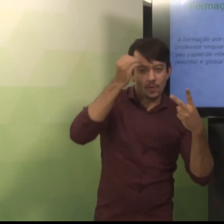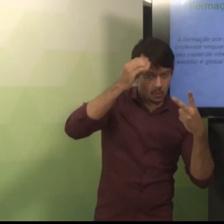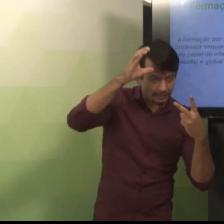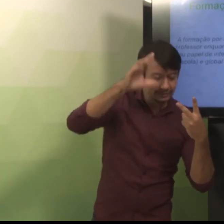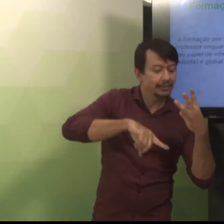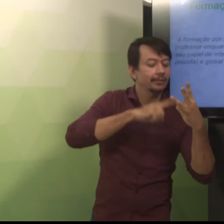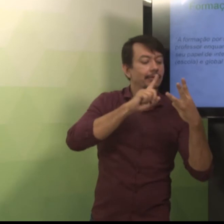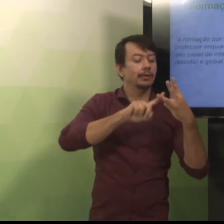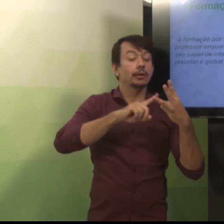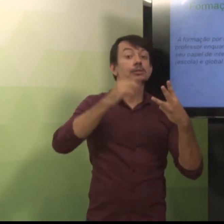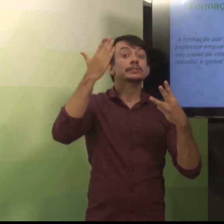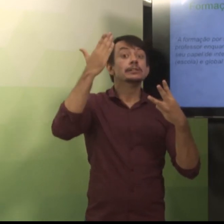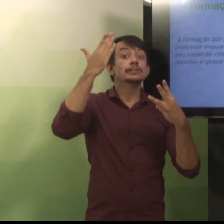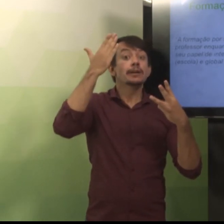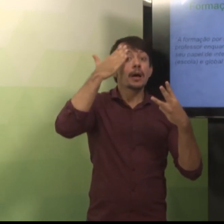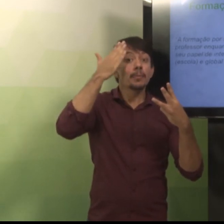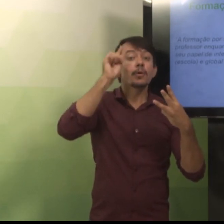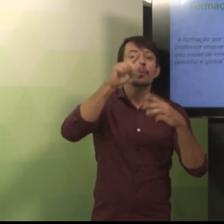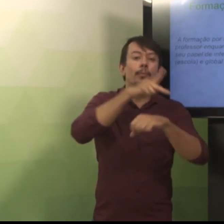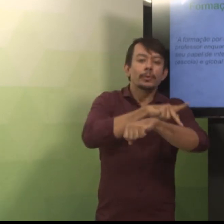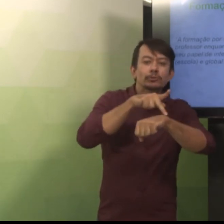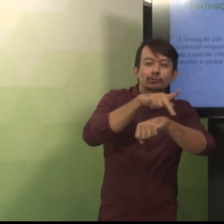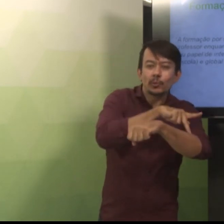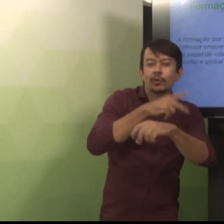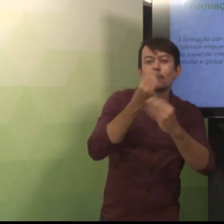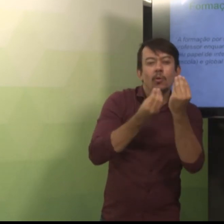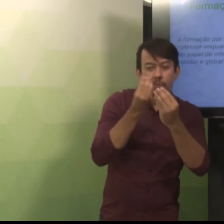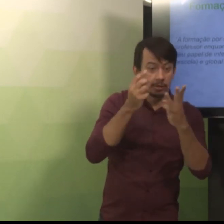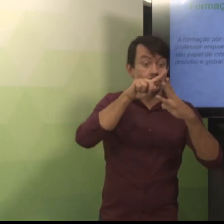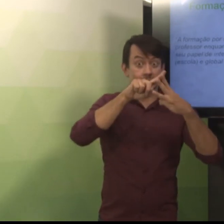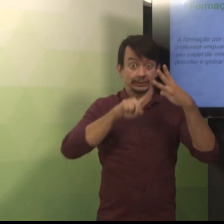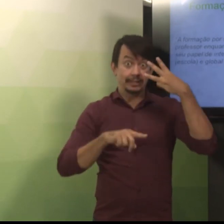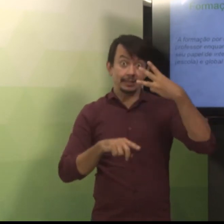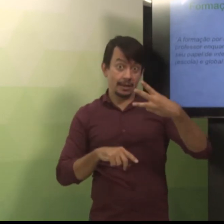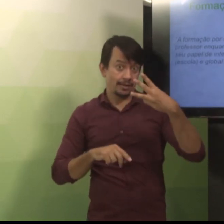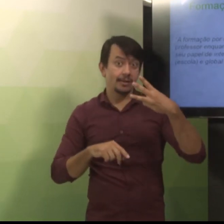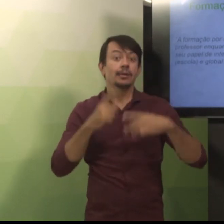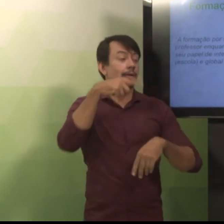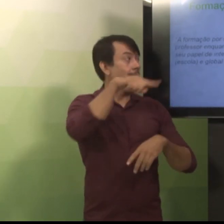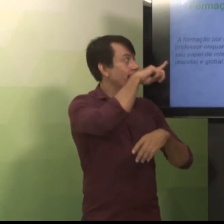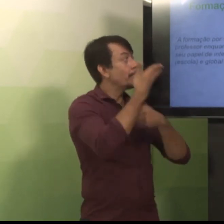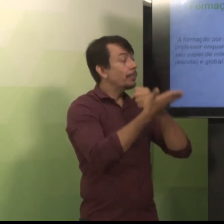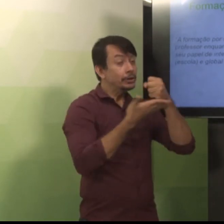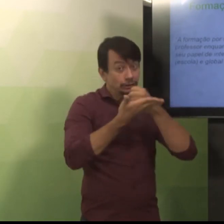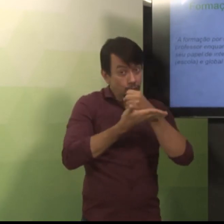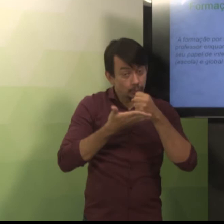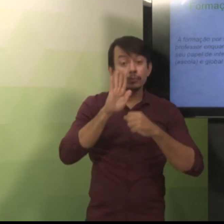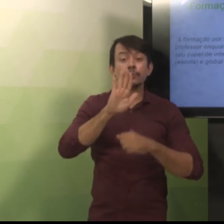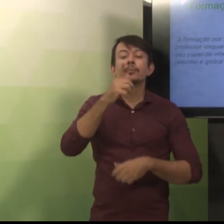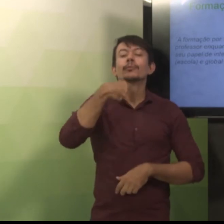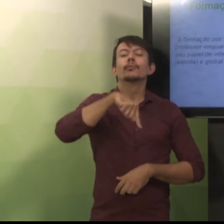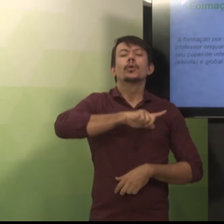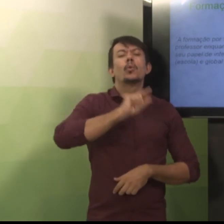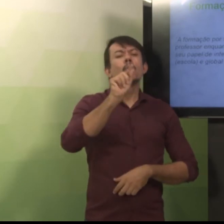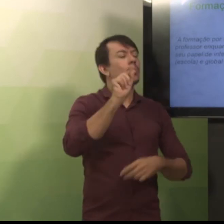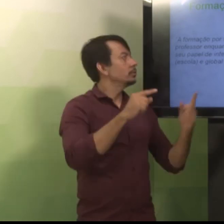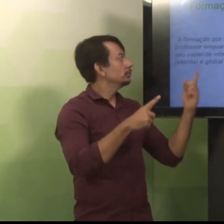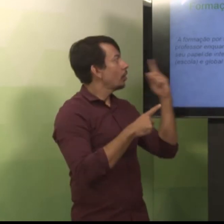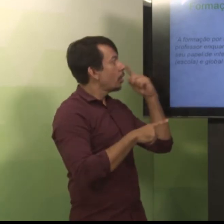3. Experiência, conhecimento e pedagógico, são os 3 saberes, correto? Que embasam a